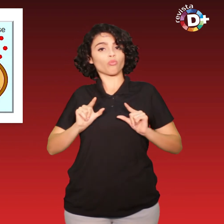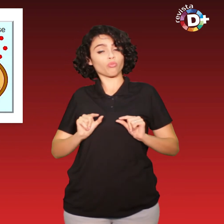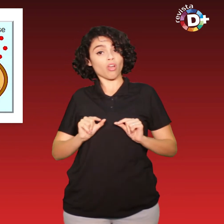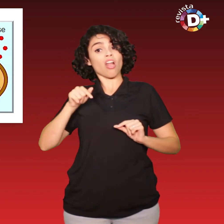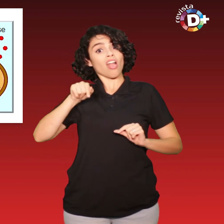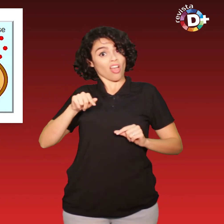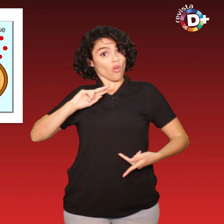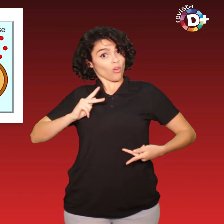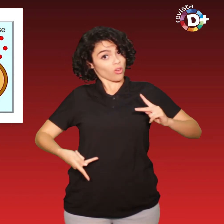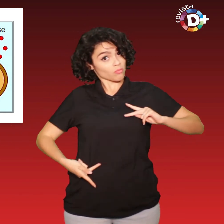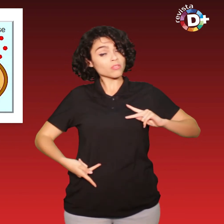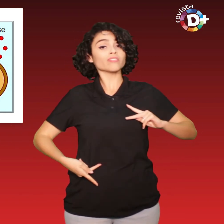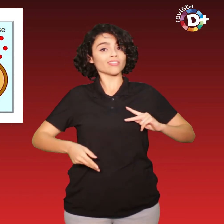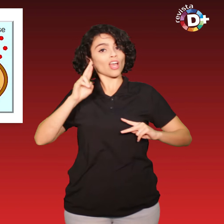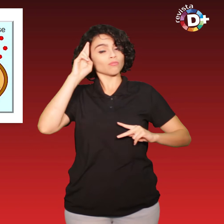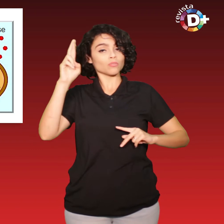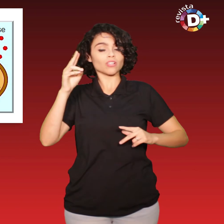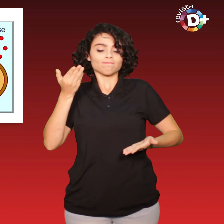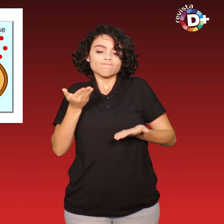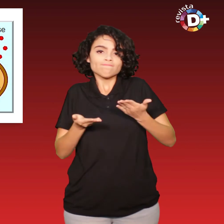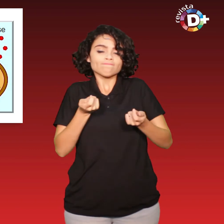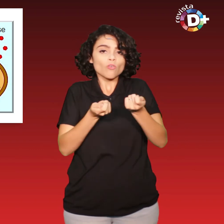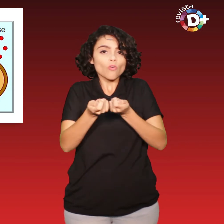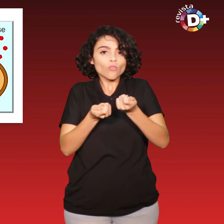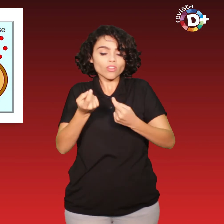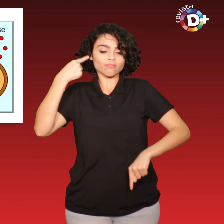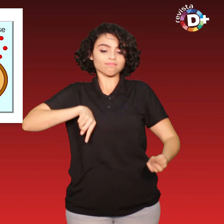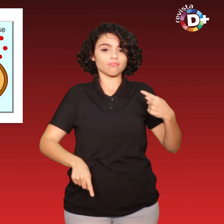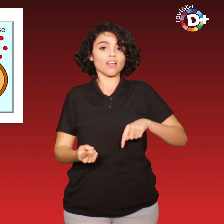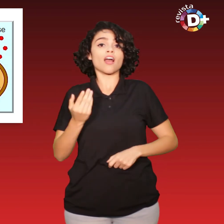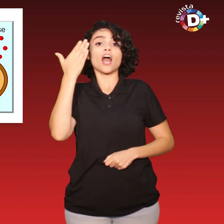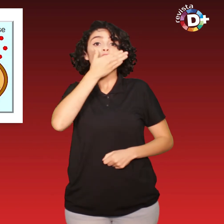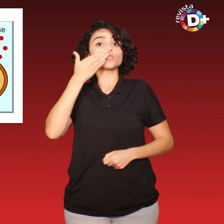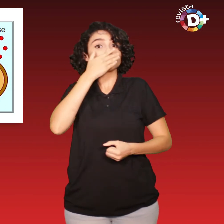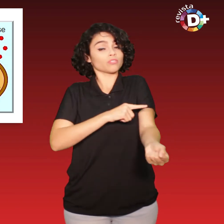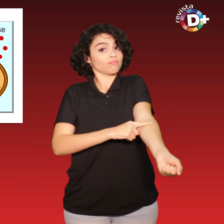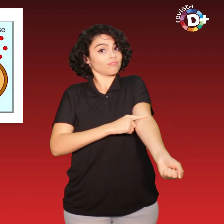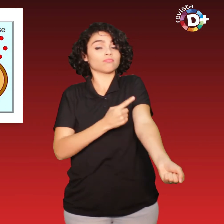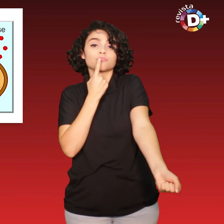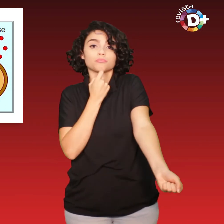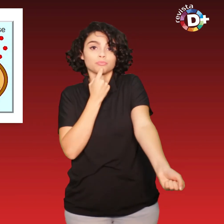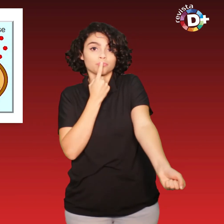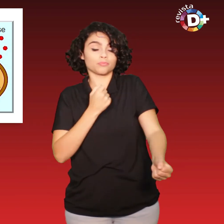o metabolismo da glicose no sangue. Já o tipo 2 está relacionado à